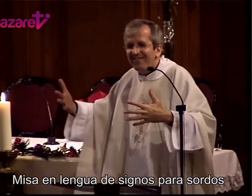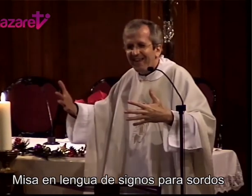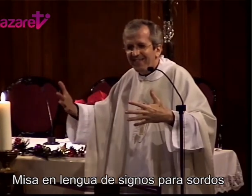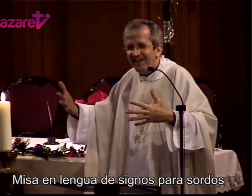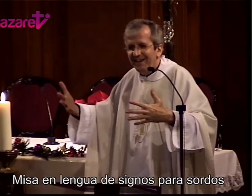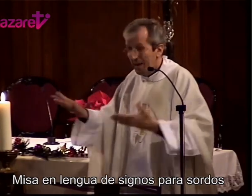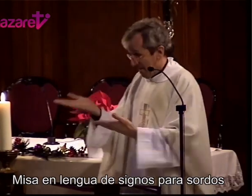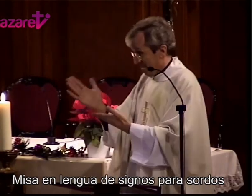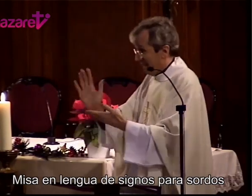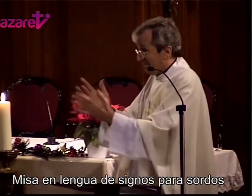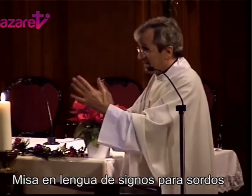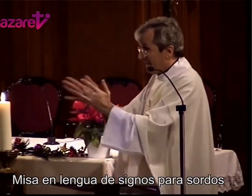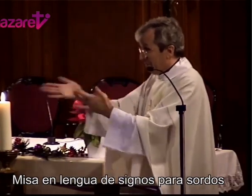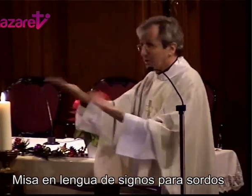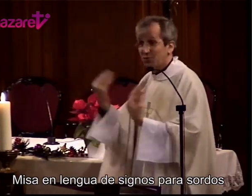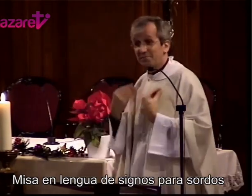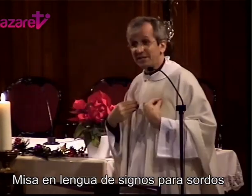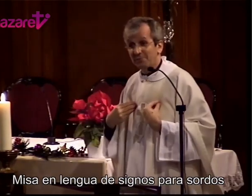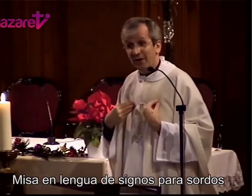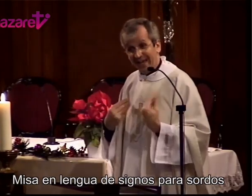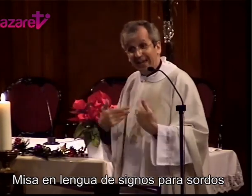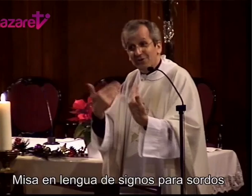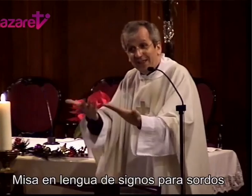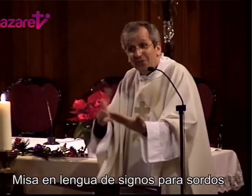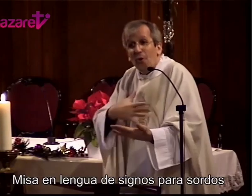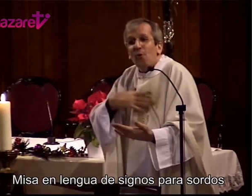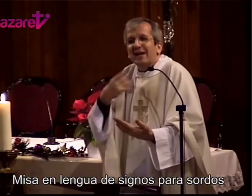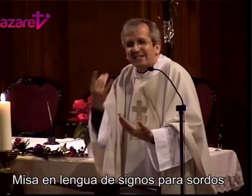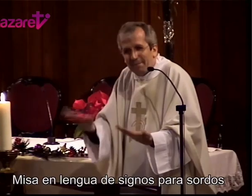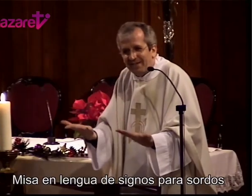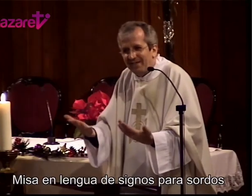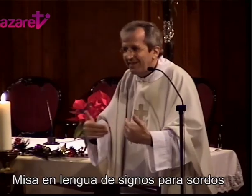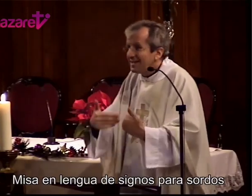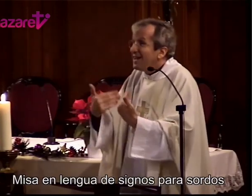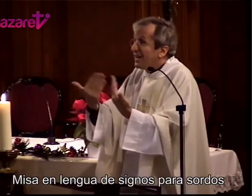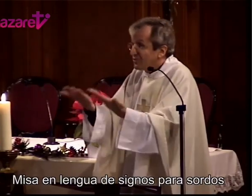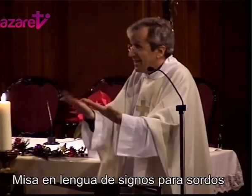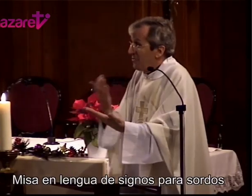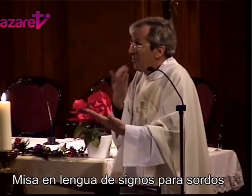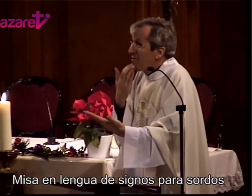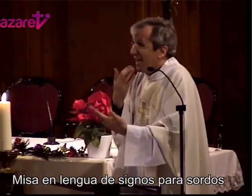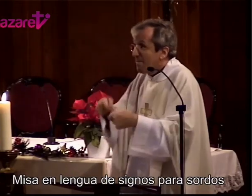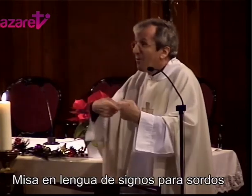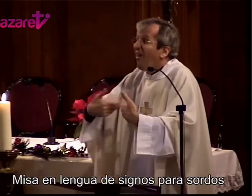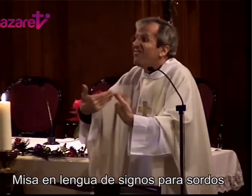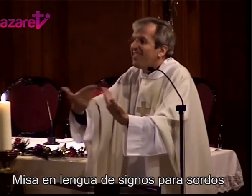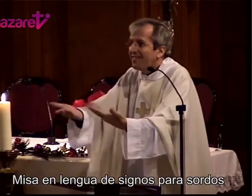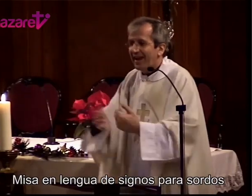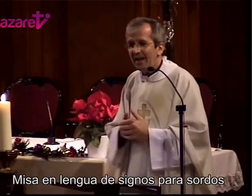grandeza manifestada por Jesús mismo, que nos ha dado unas capacidades, que nos ha dado un ejemplo de entrega